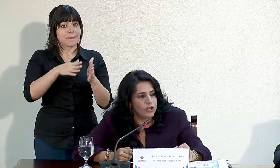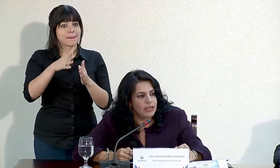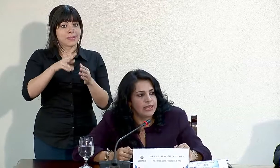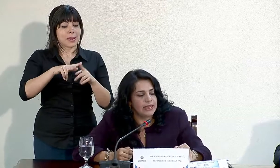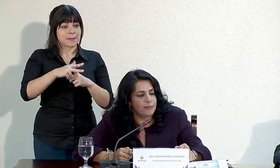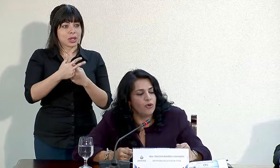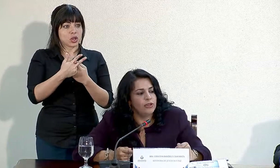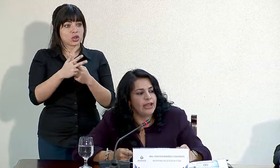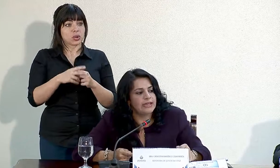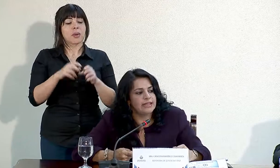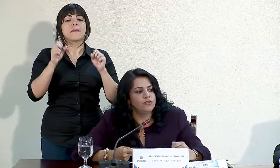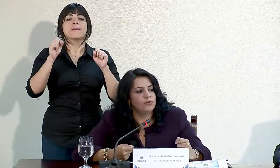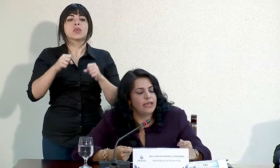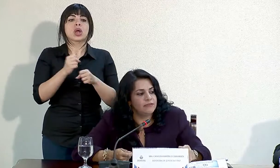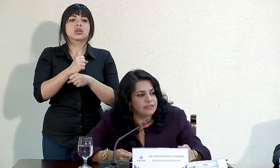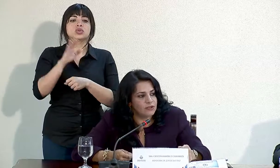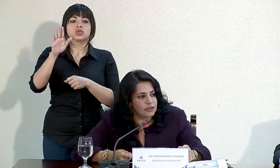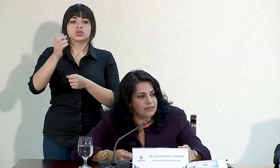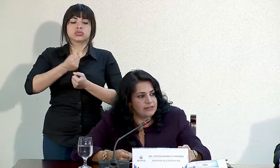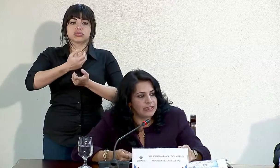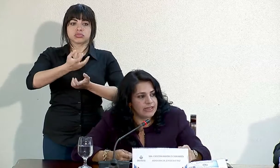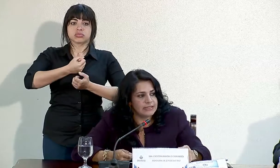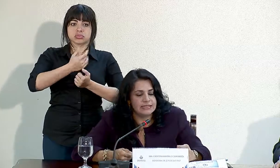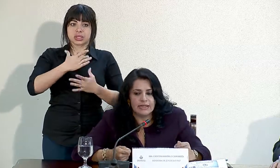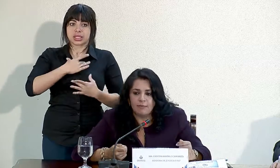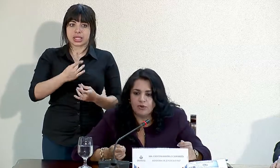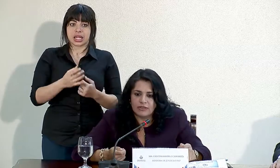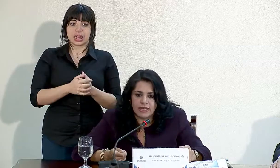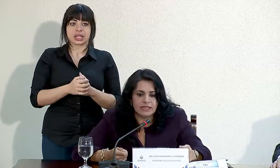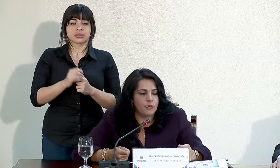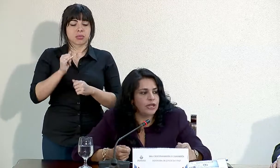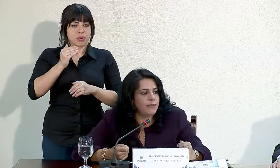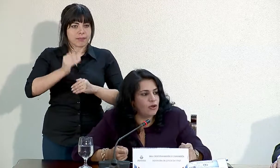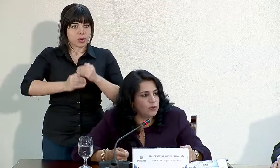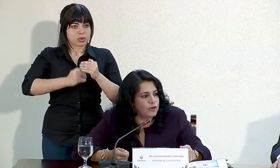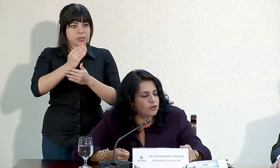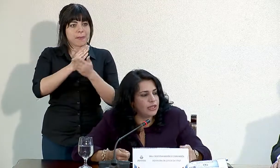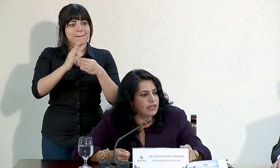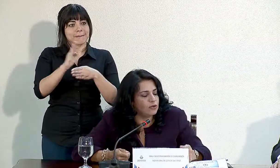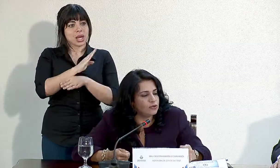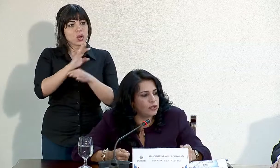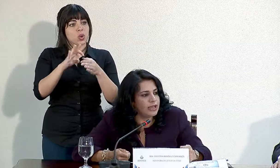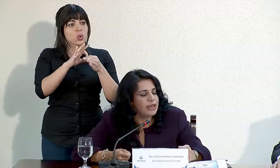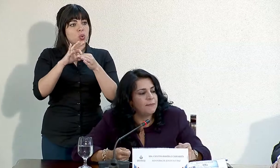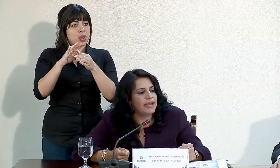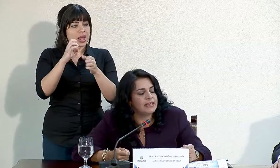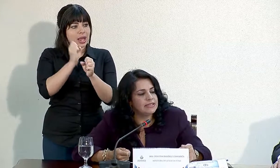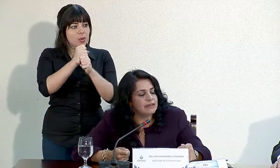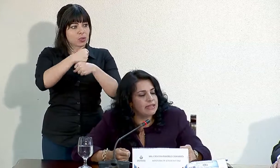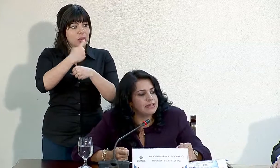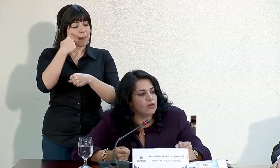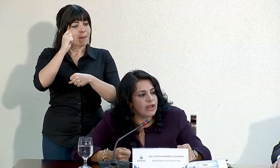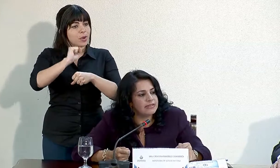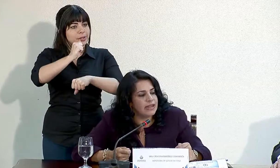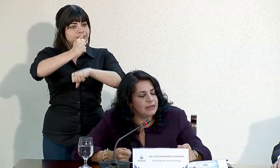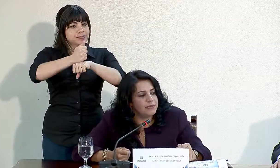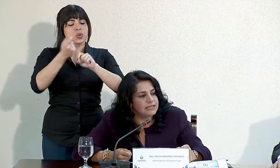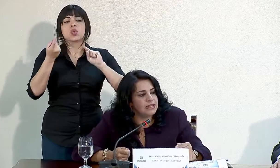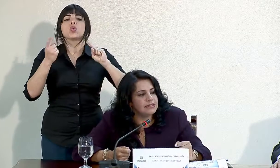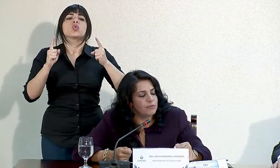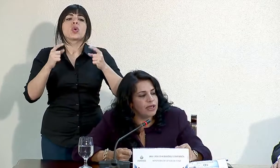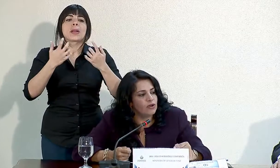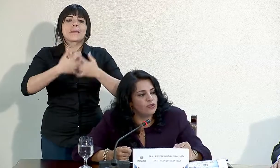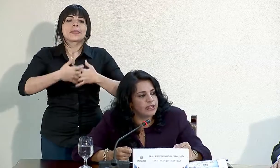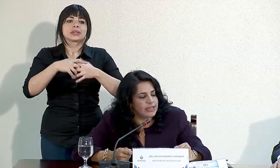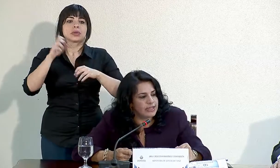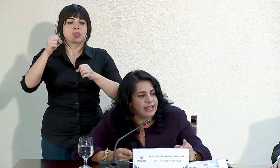piloto, podrán hacer sus manifestaciones de interés, que serán procesadas por el banco y por la unidad ejecutora para que se establezca cuál será la empresa